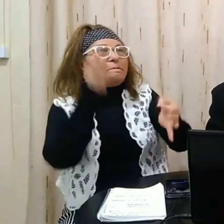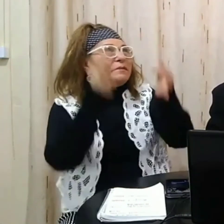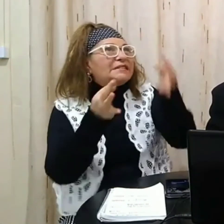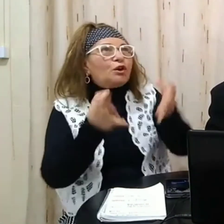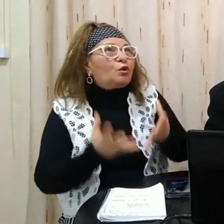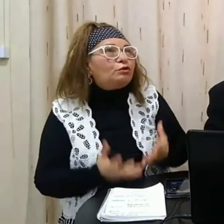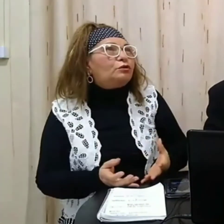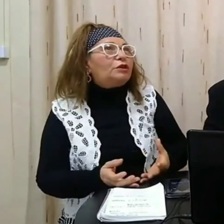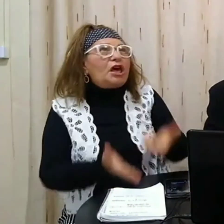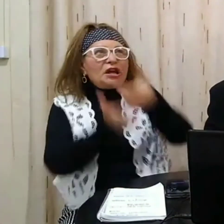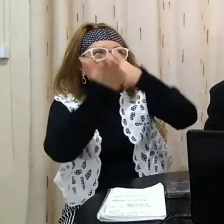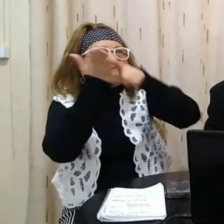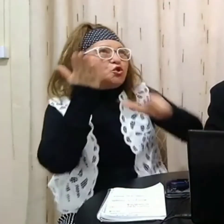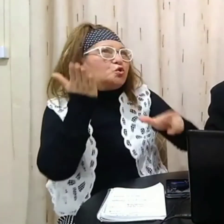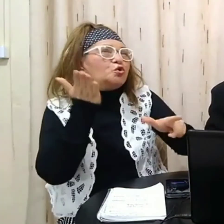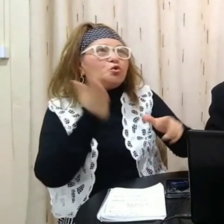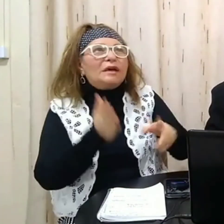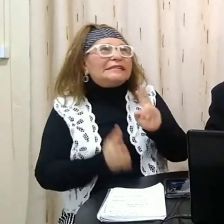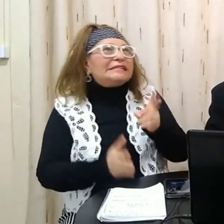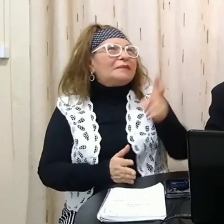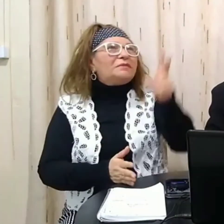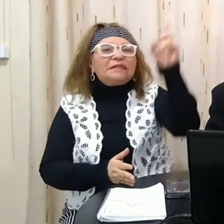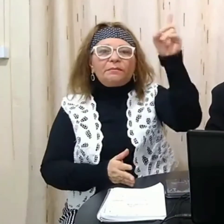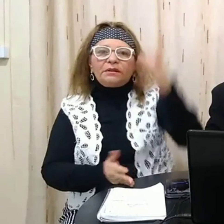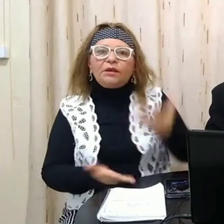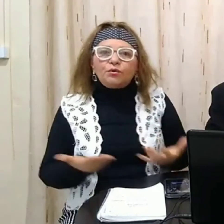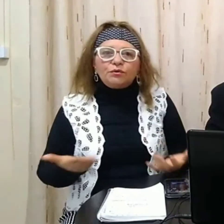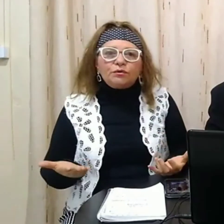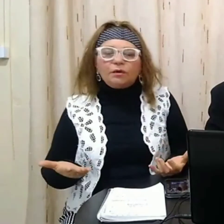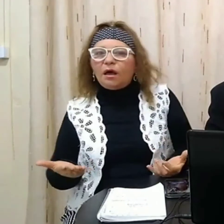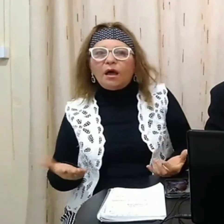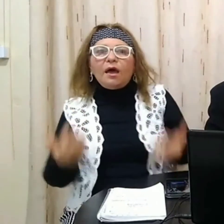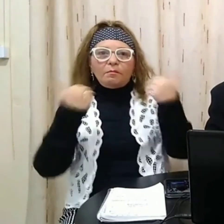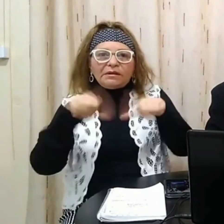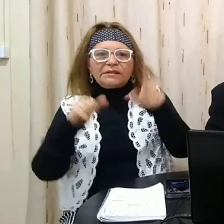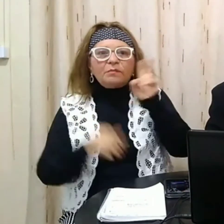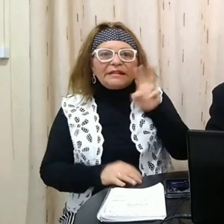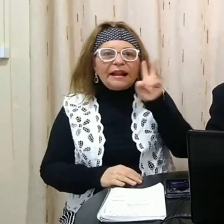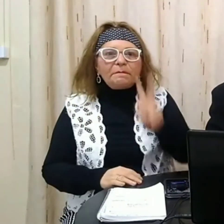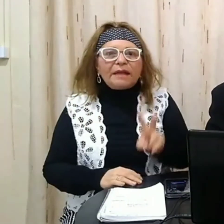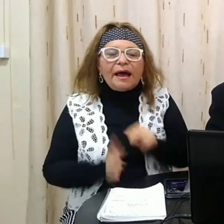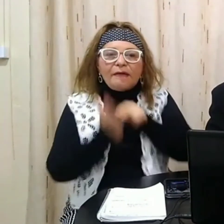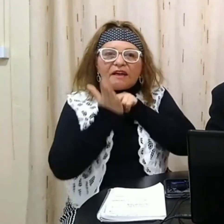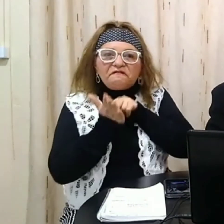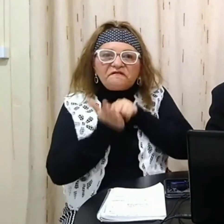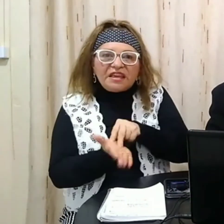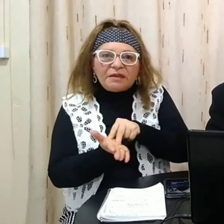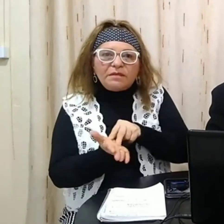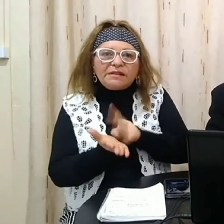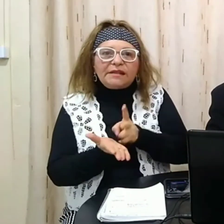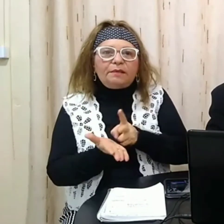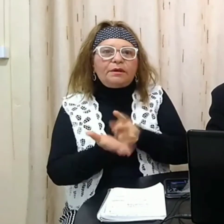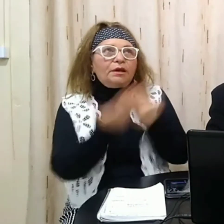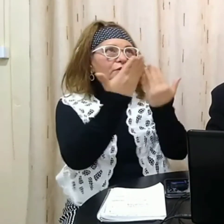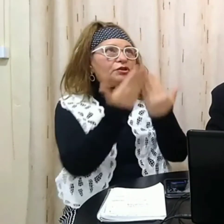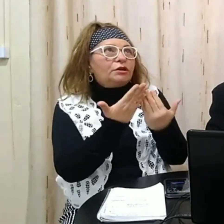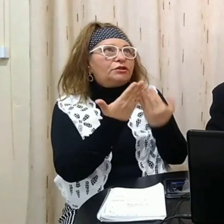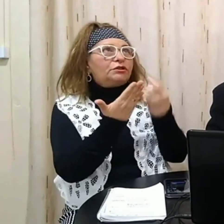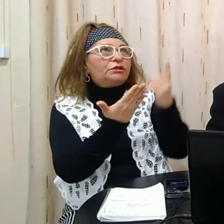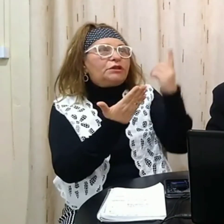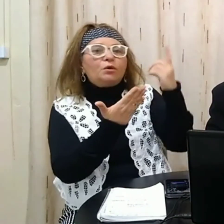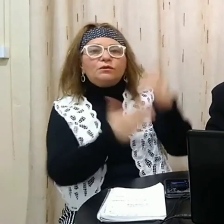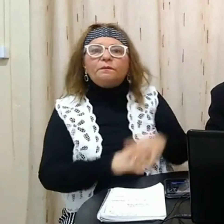que tem muitas outras qualidades maravilhosas. Nós precisamos nos manter firmes diante do Senhor.